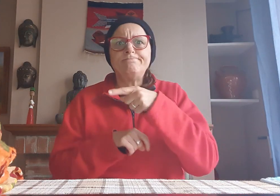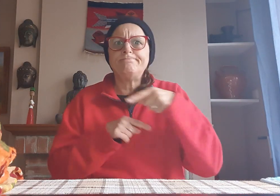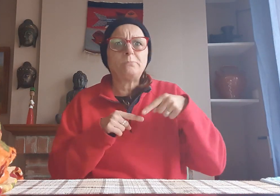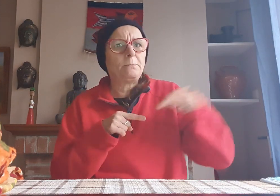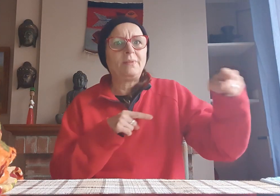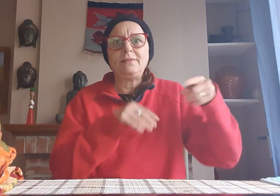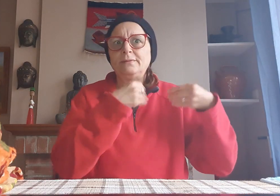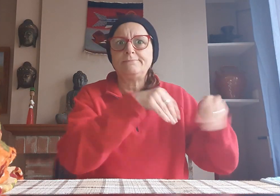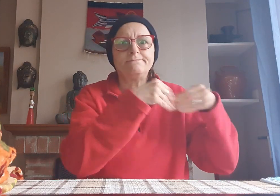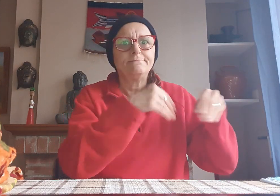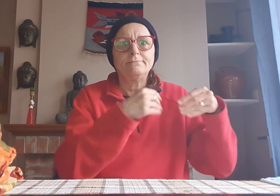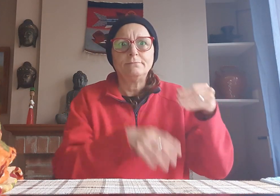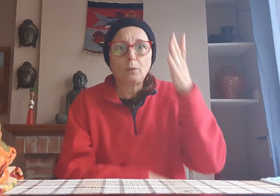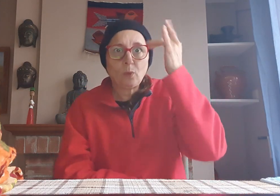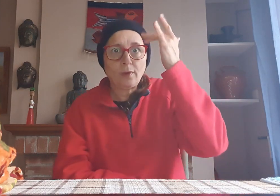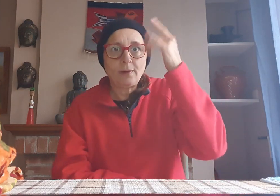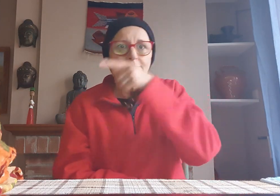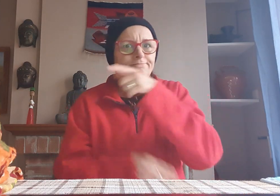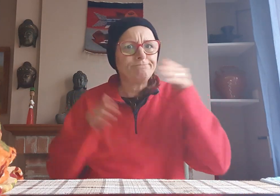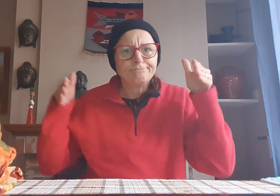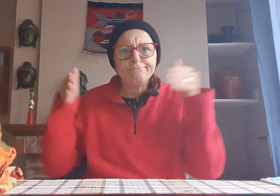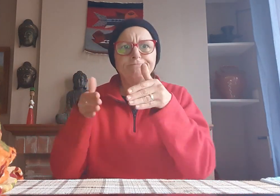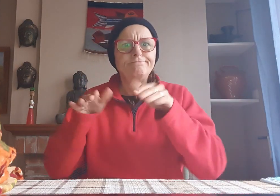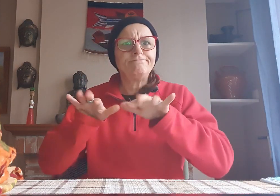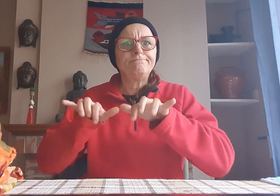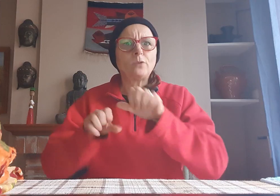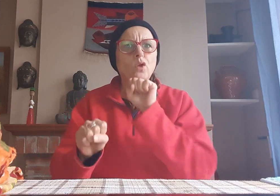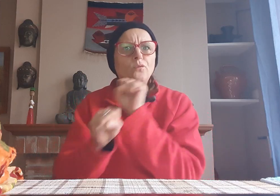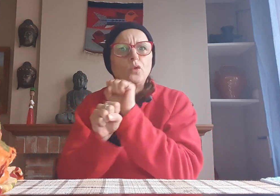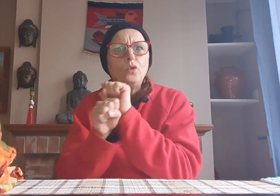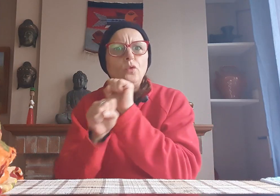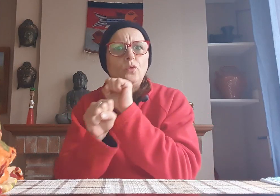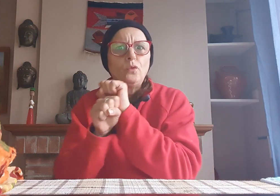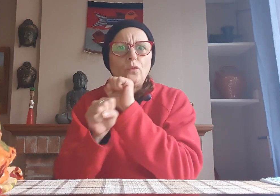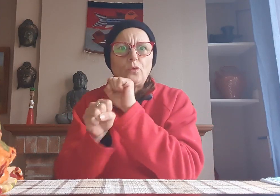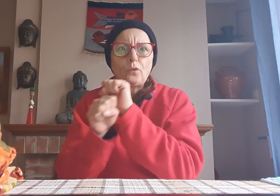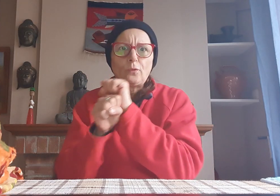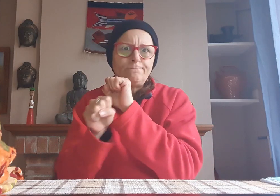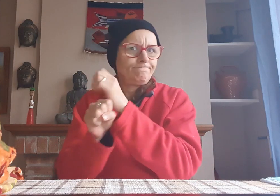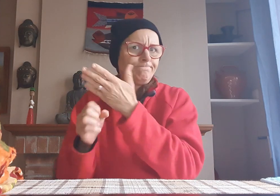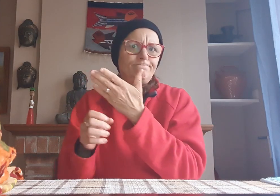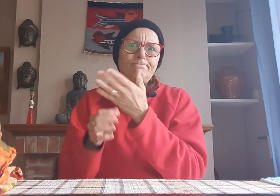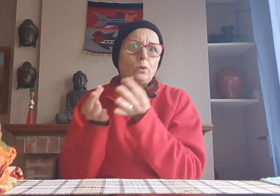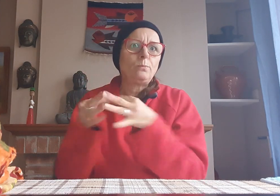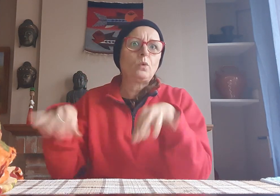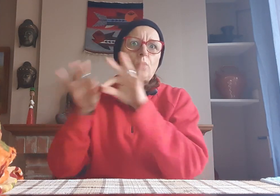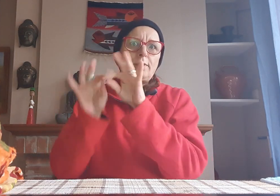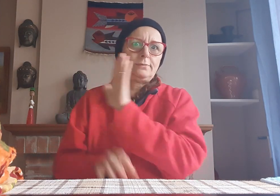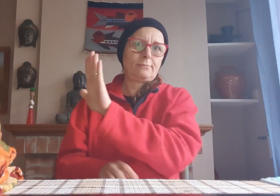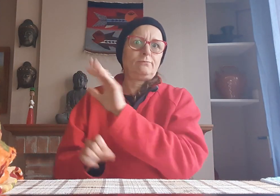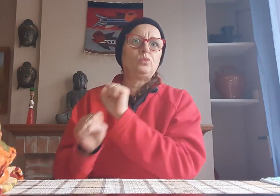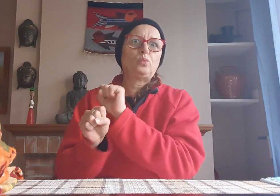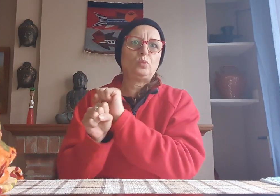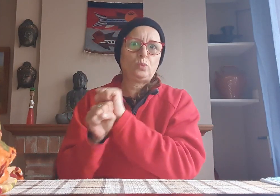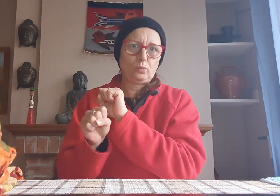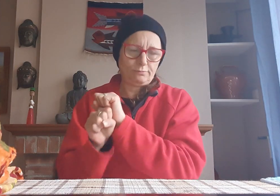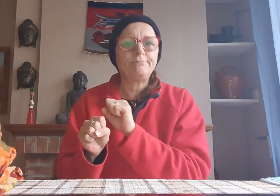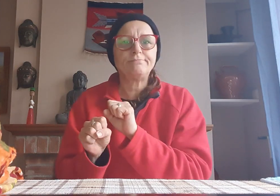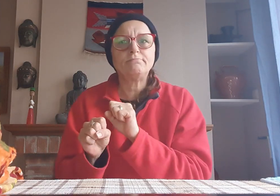venga, vamos aquí. ¿Qué es esto? Qué divertido. Trabajo en equipo. Somos un equipo. Madre mía. Gracias, Juan. Gracias, Jason. Gracias por haber contado con los